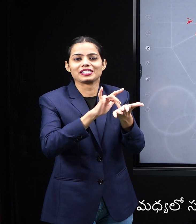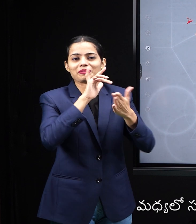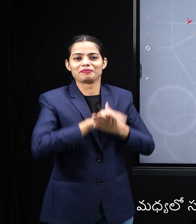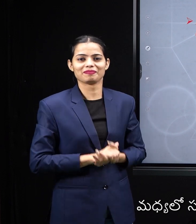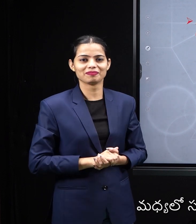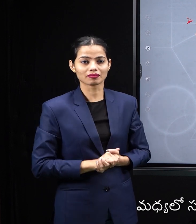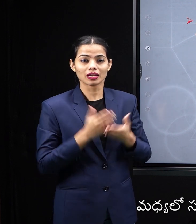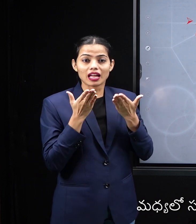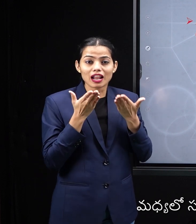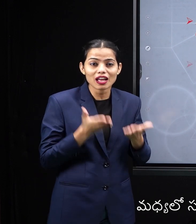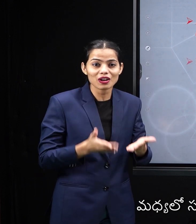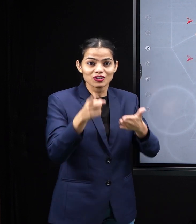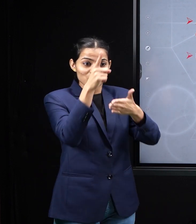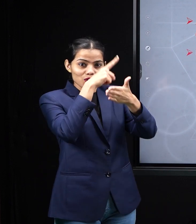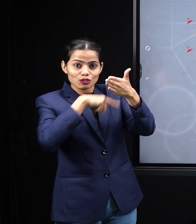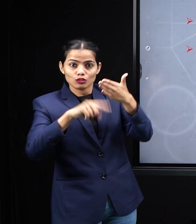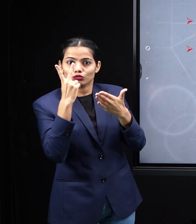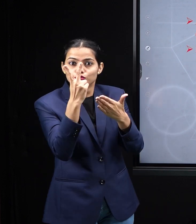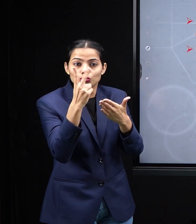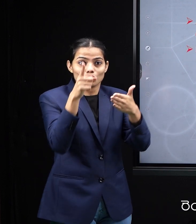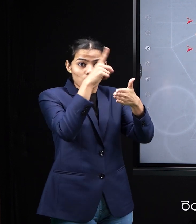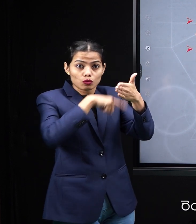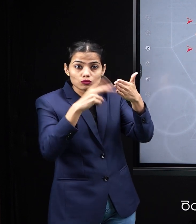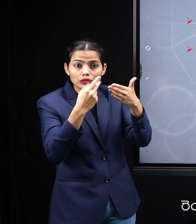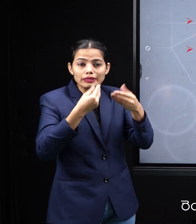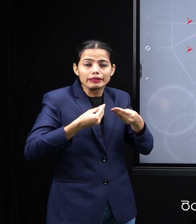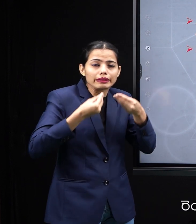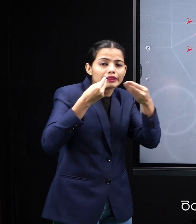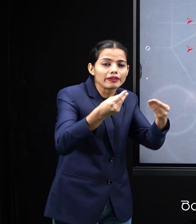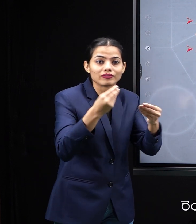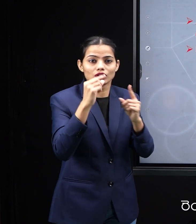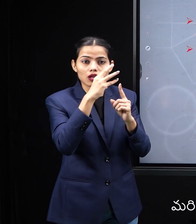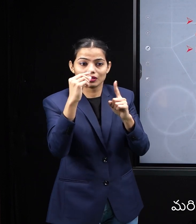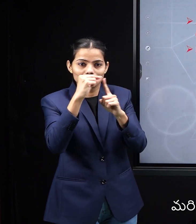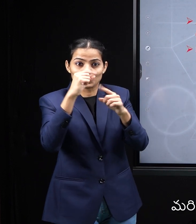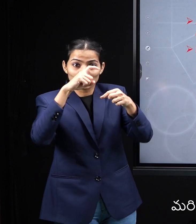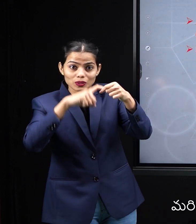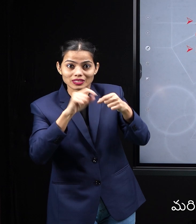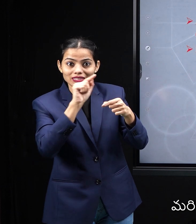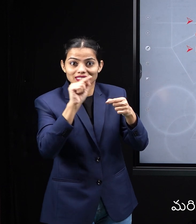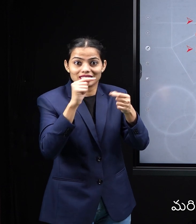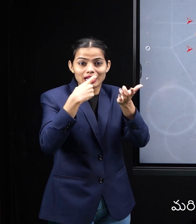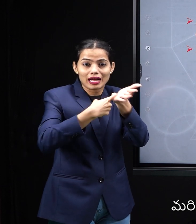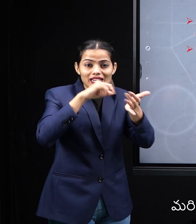కోణాలను కలిగి ఉంటాయి. ఇక్కడ సర్కిల్లో రెండు తీగలు ఇవ్వబడ్డాయి మరియు O కేంద్రంతో